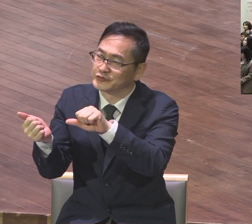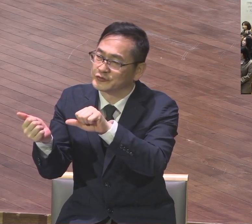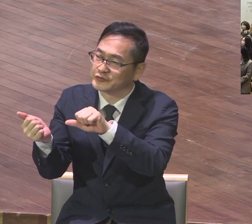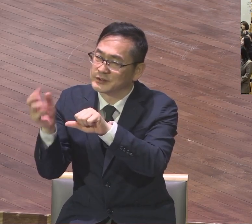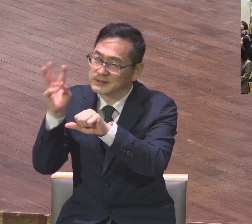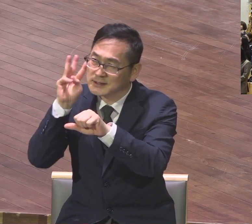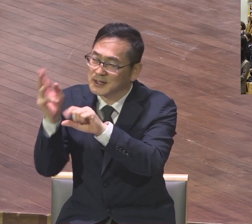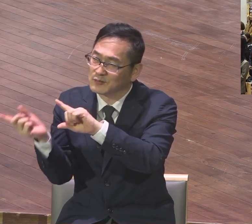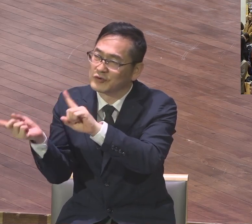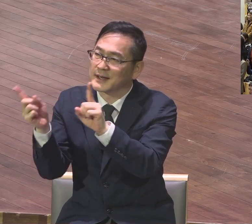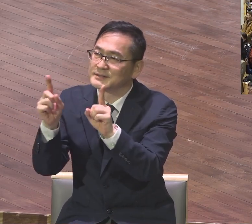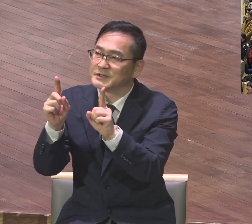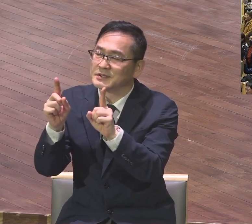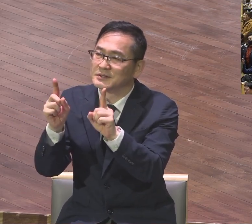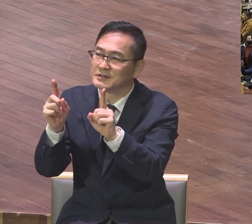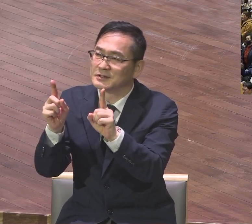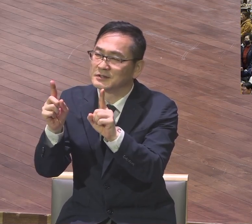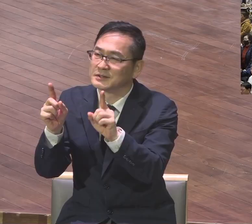부활하심을